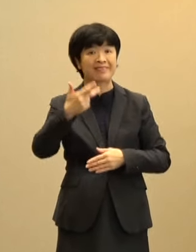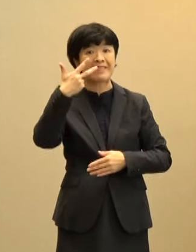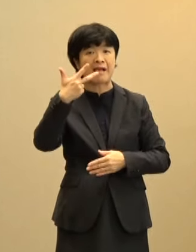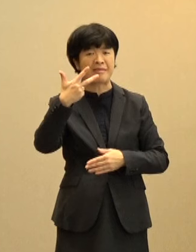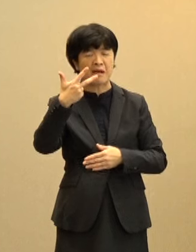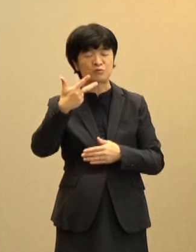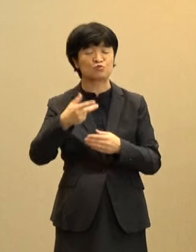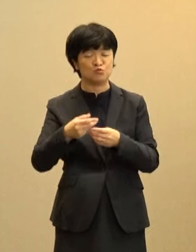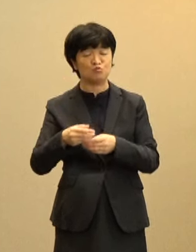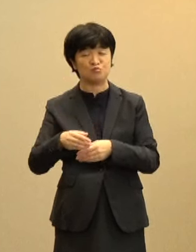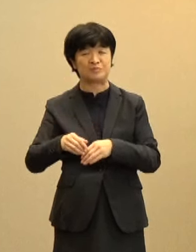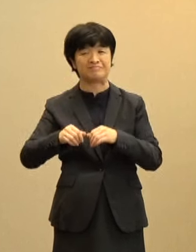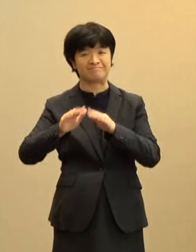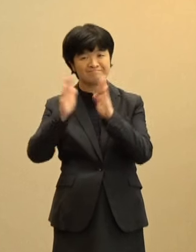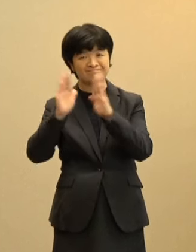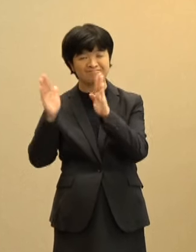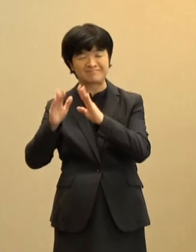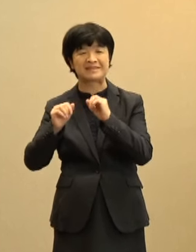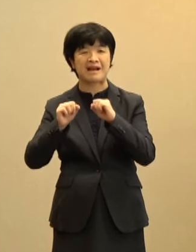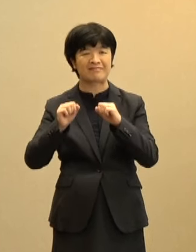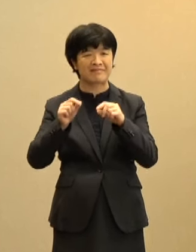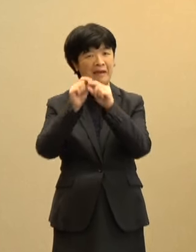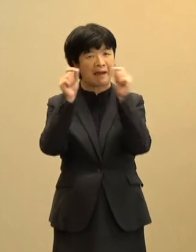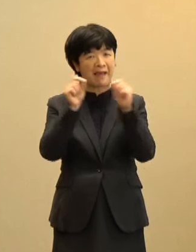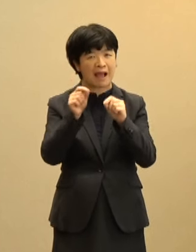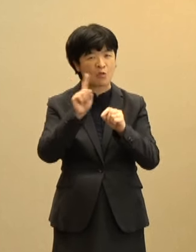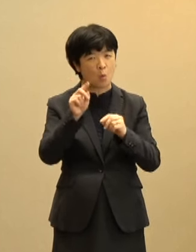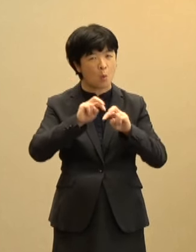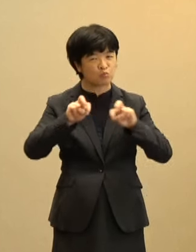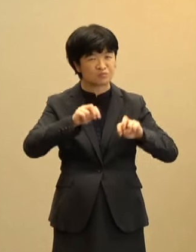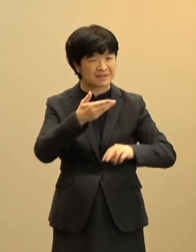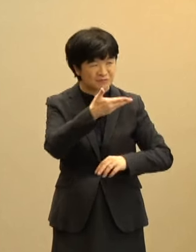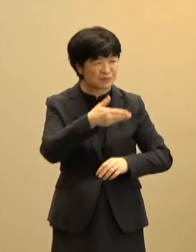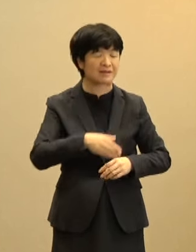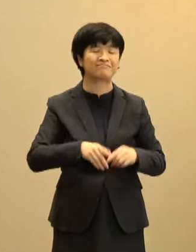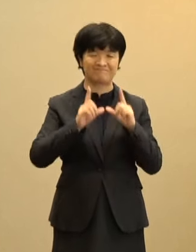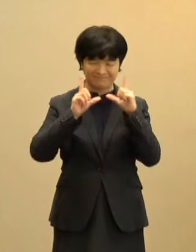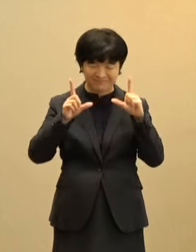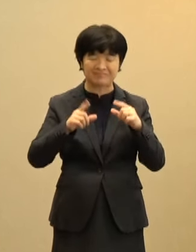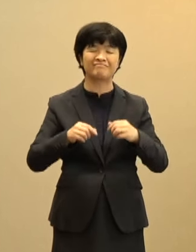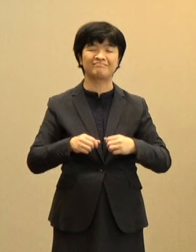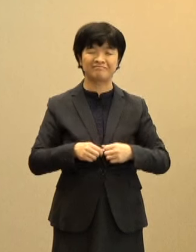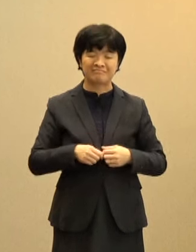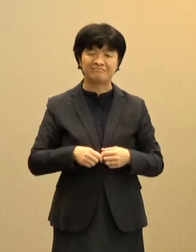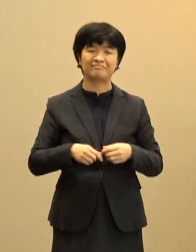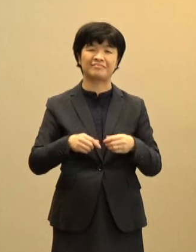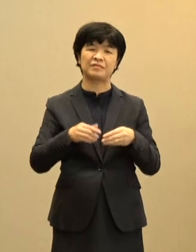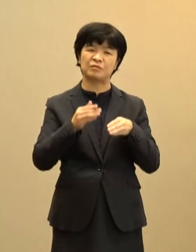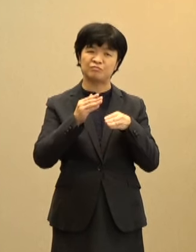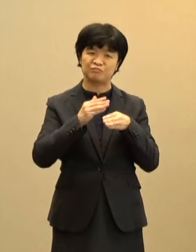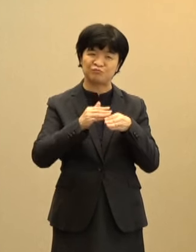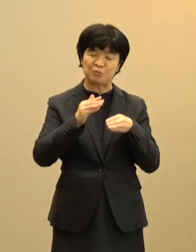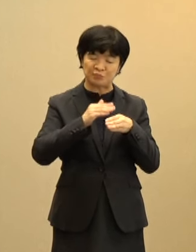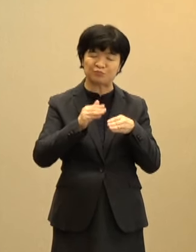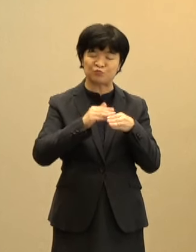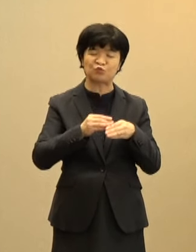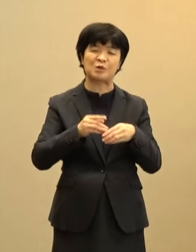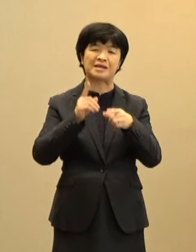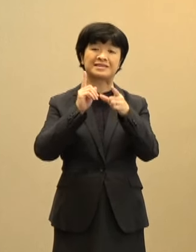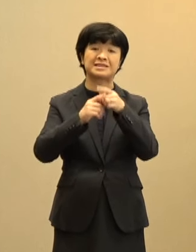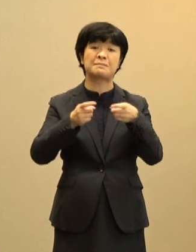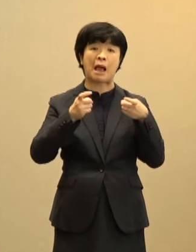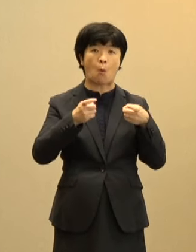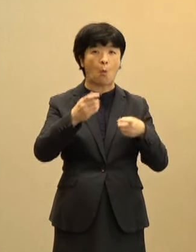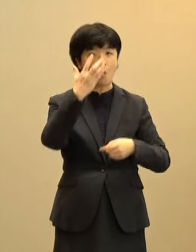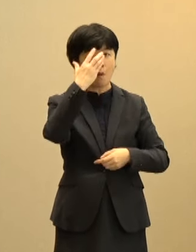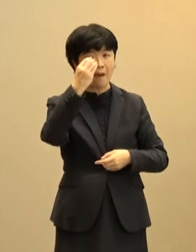に分析されているのでしょうか。 そうですね、年々ですね、千葉校に対する関心は高まってきているというふう